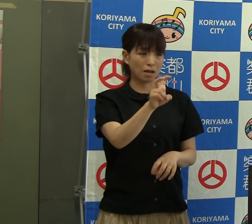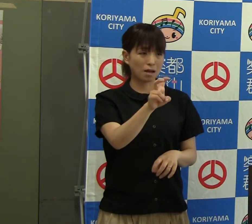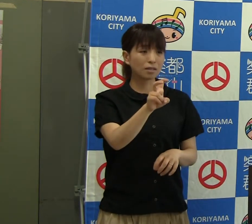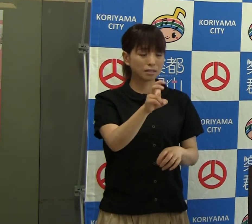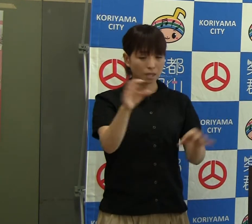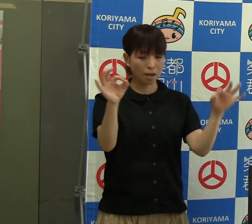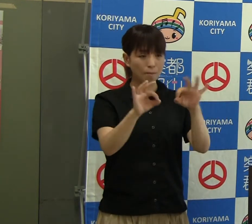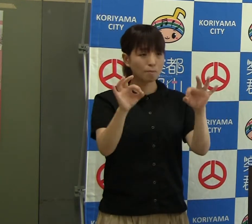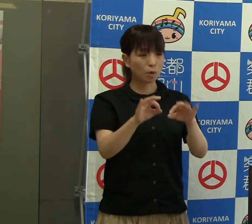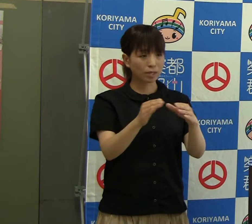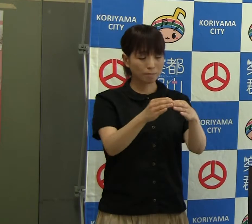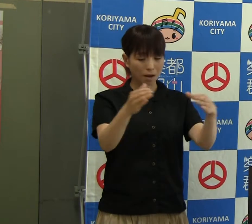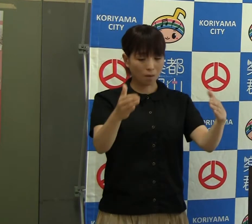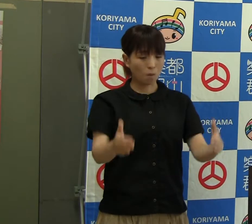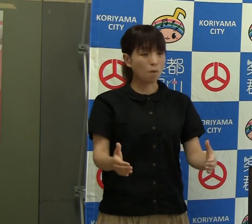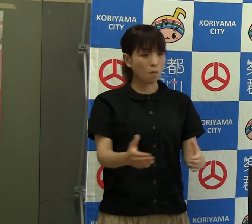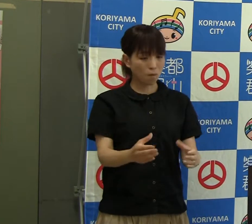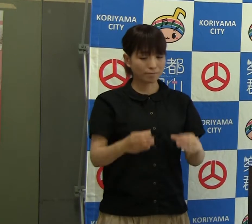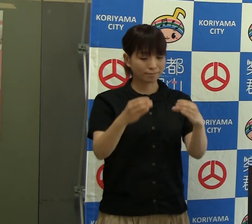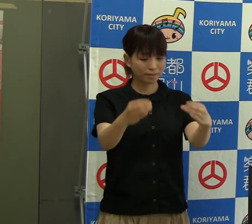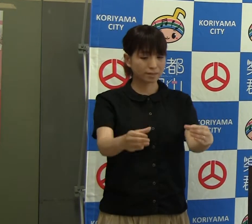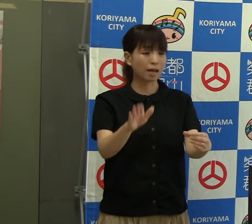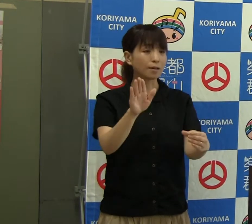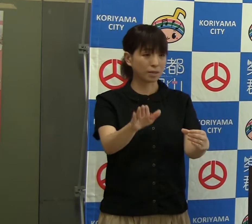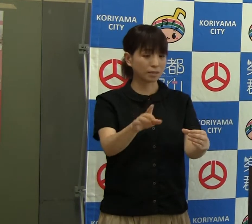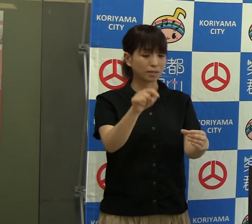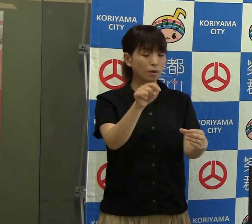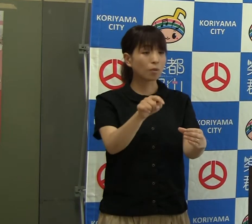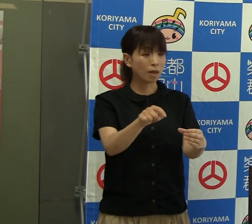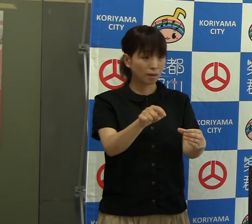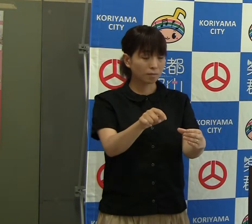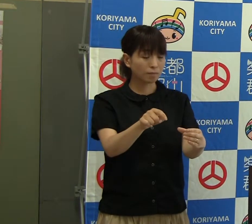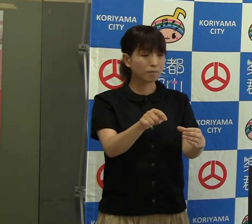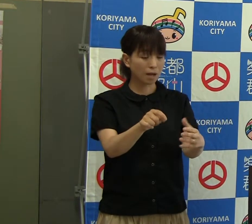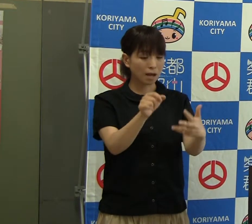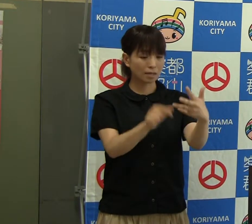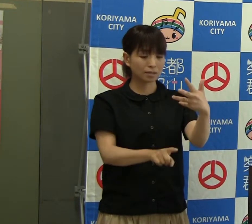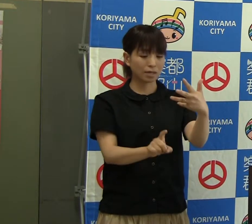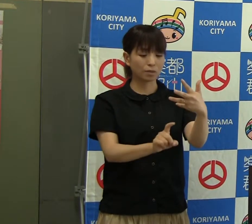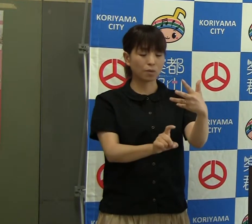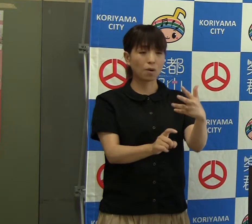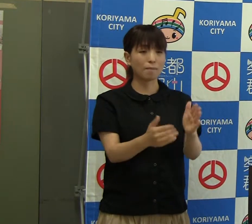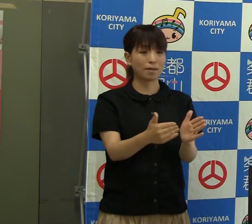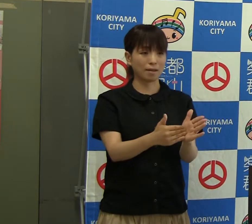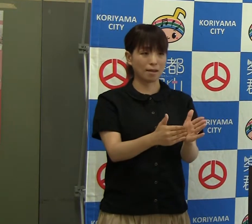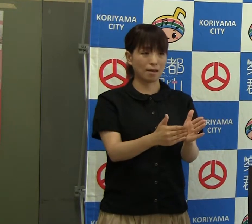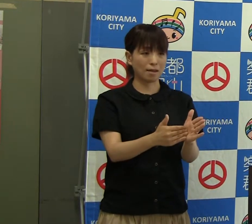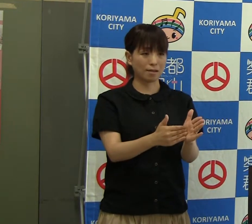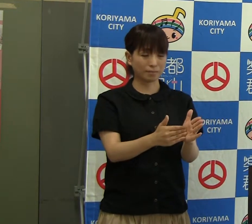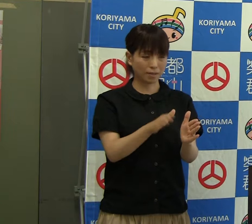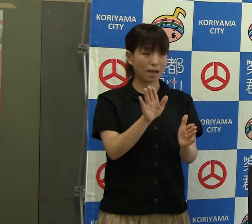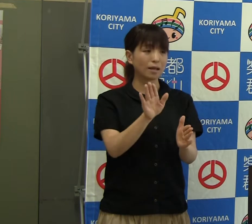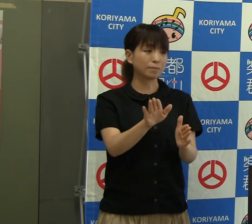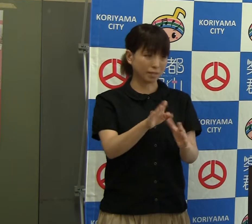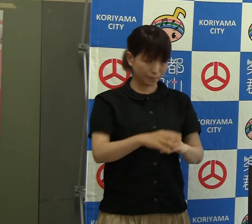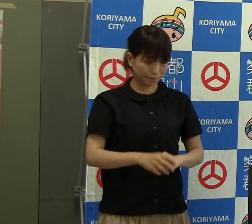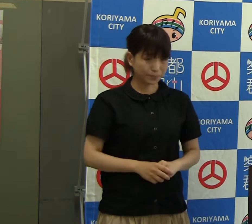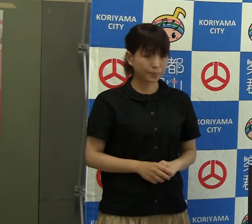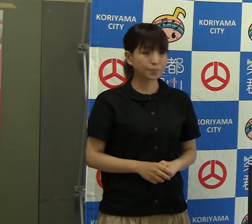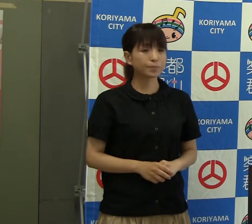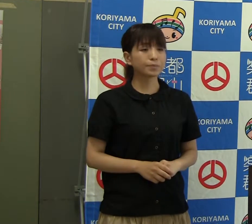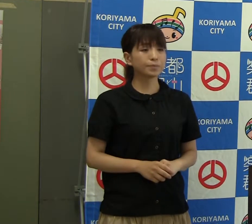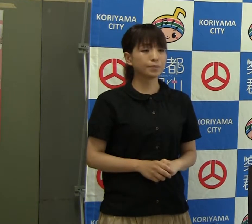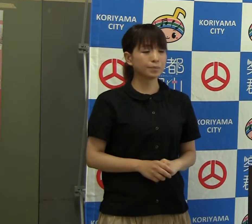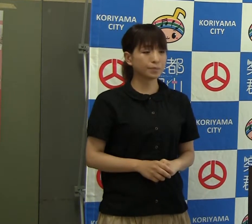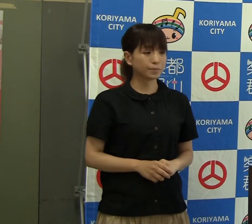設置いたしております。この募金箱につきましては8月10日まで設置しておく予定でござい